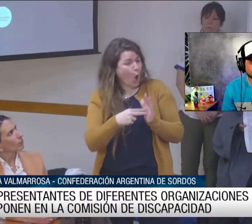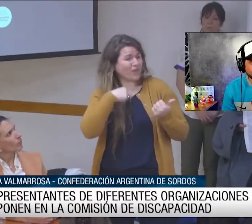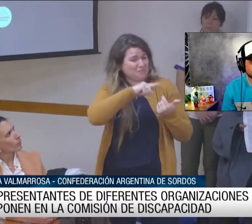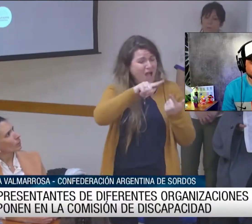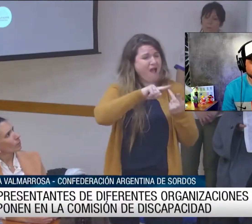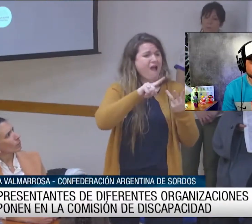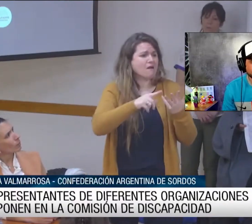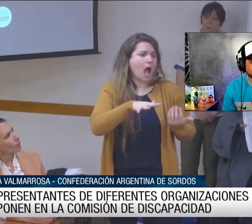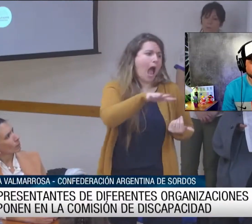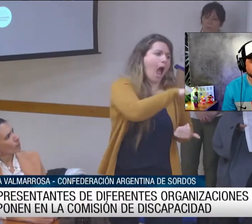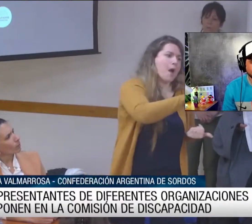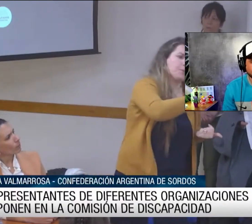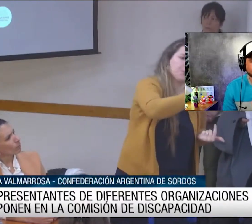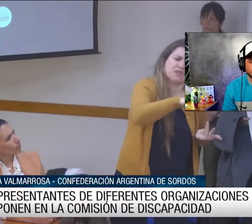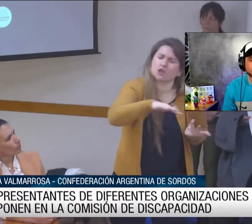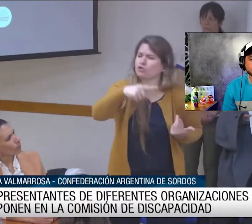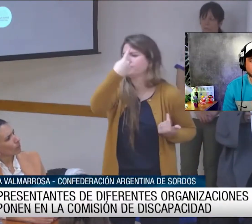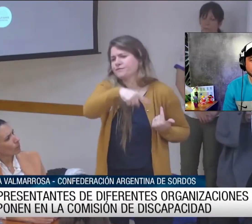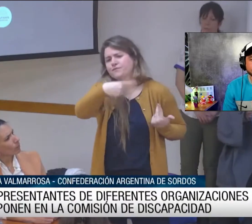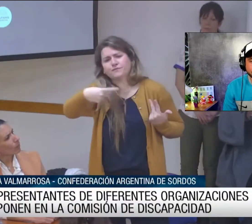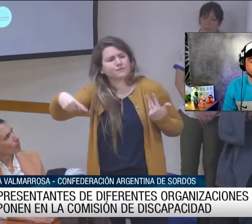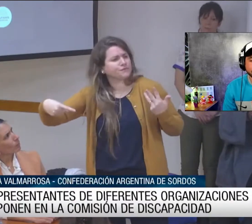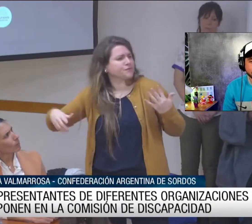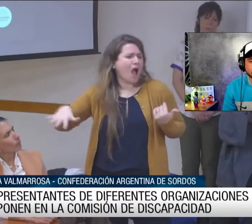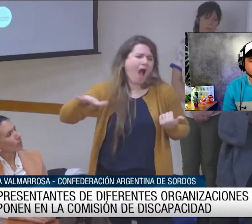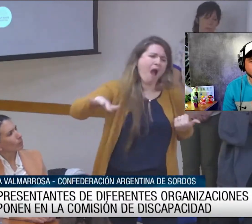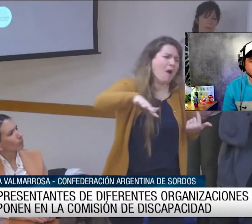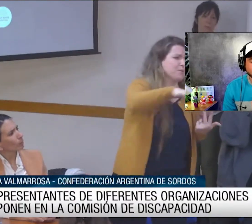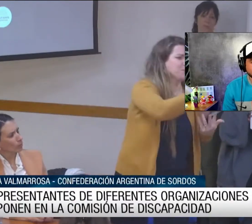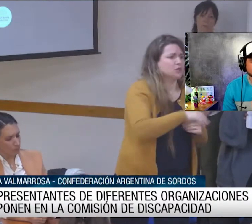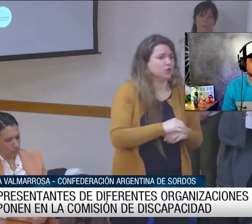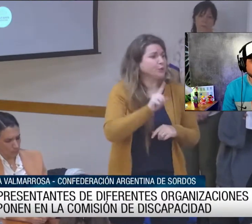por sobre nuestra comunidad. En los diferentes ámbitos